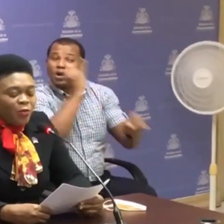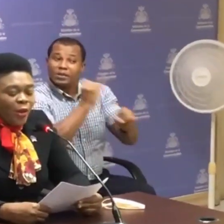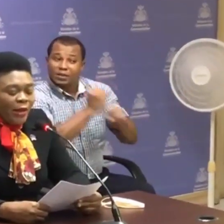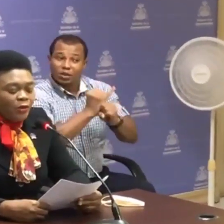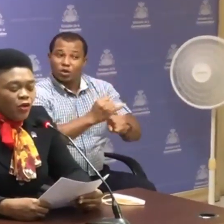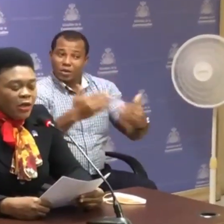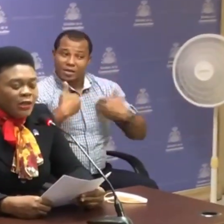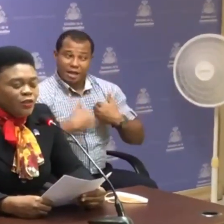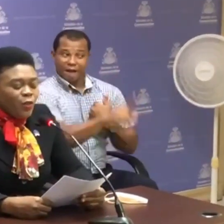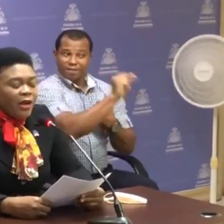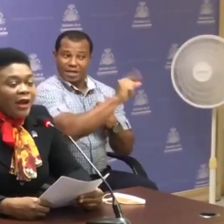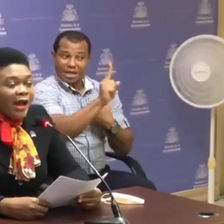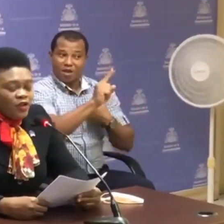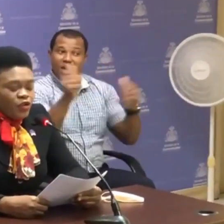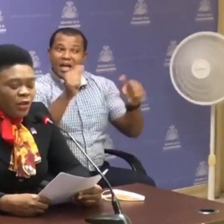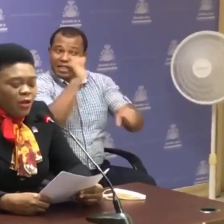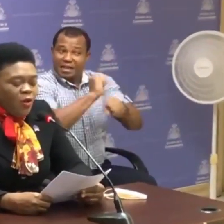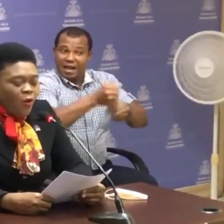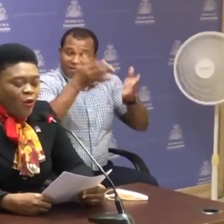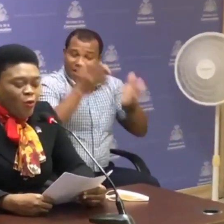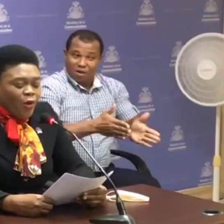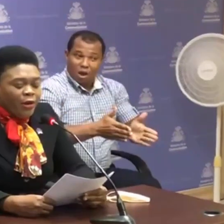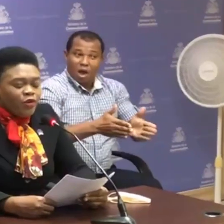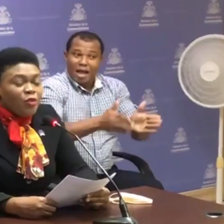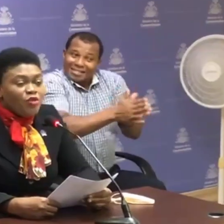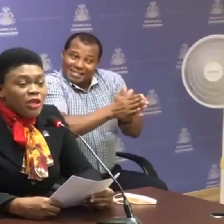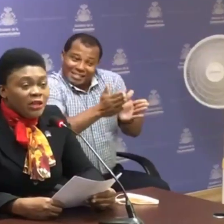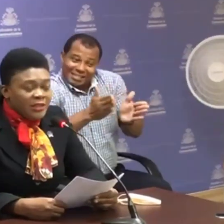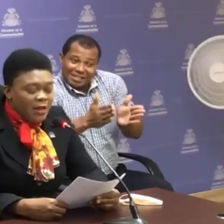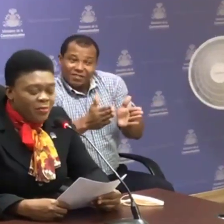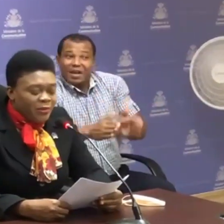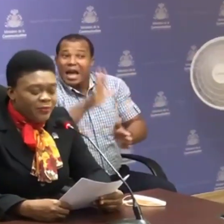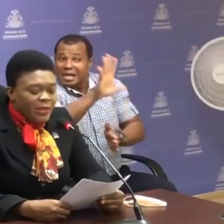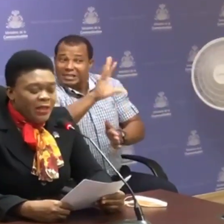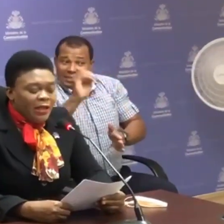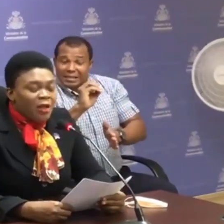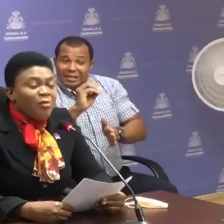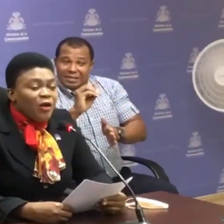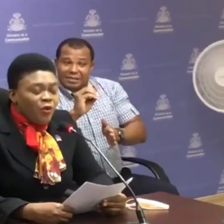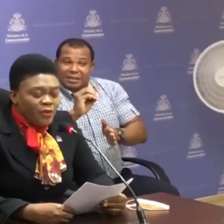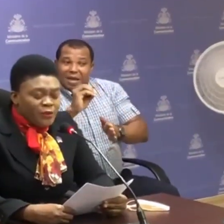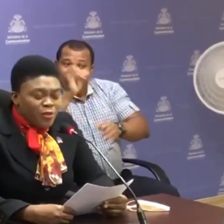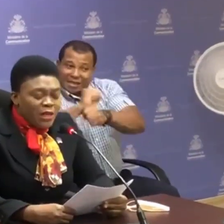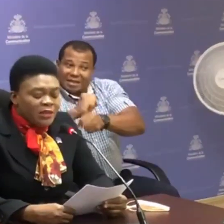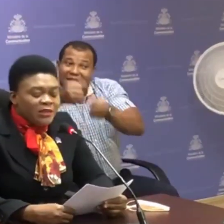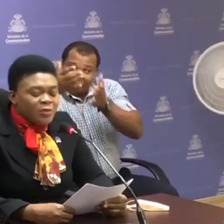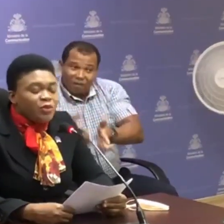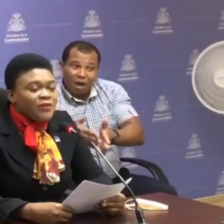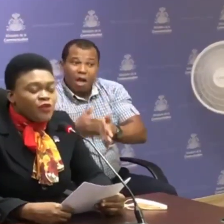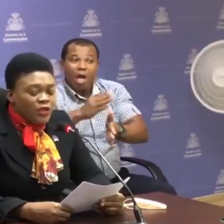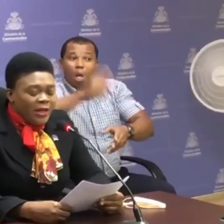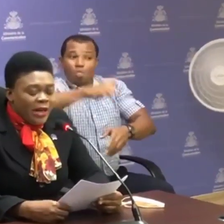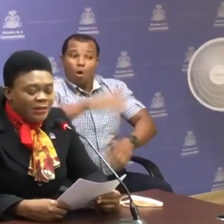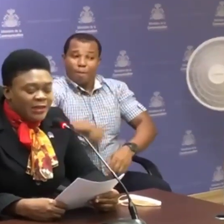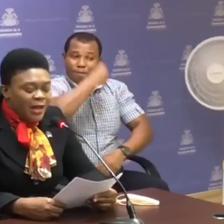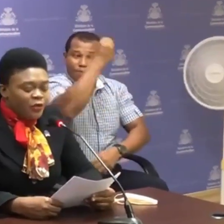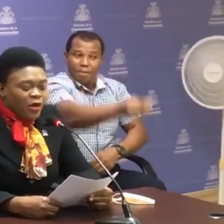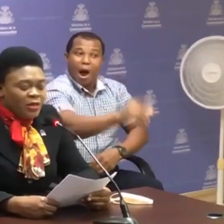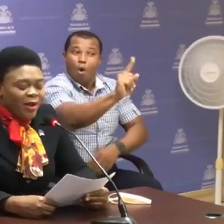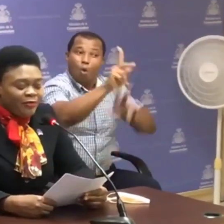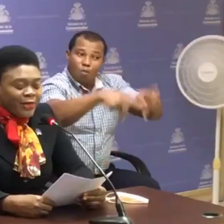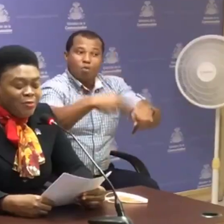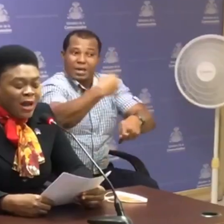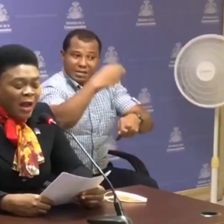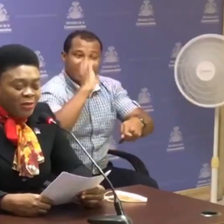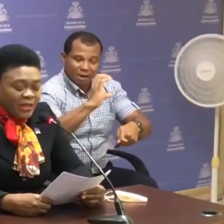50 employés donc li doit engager au moins yon moun qui handicapé. Et malheureusement, disposition li dans ça donc